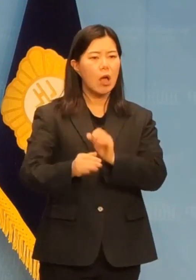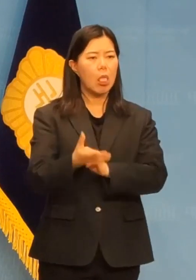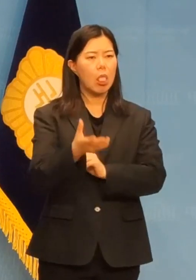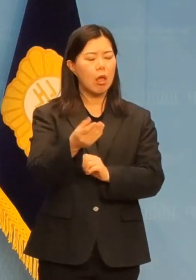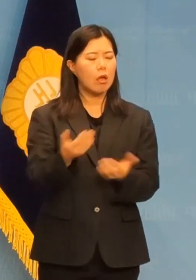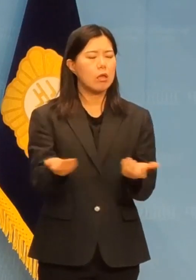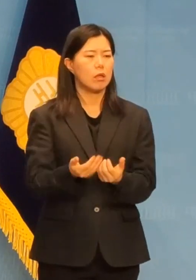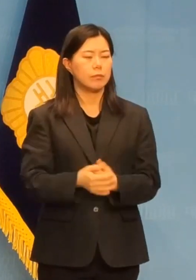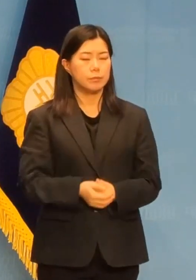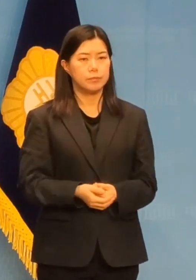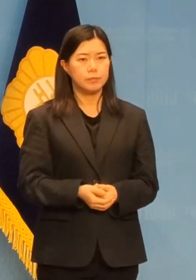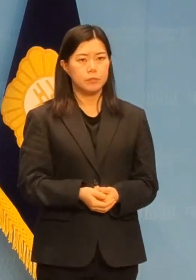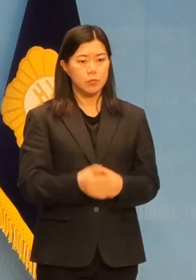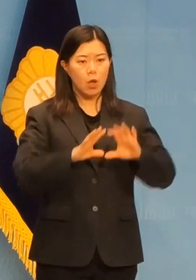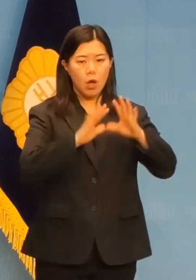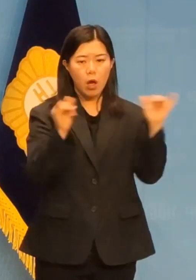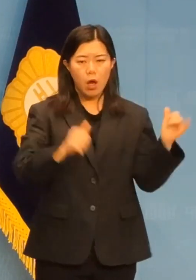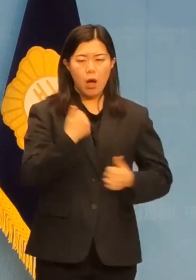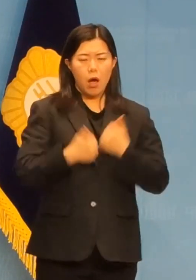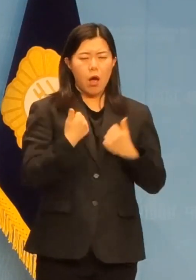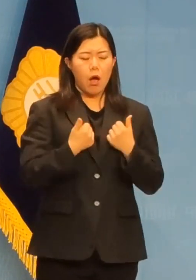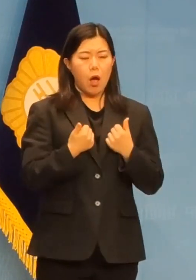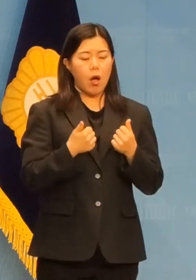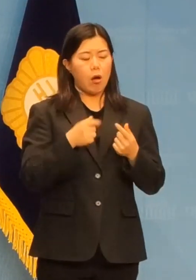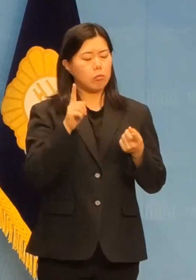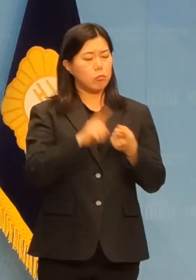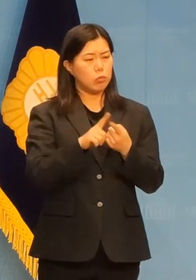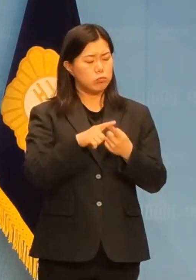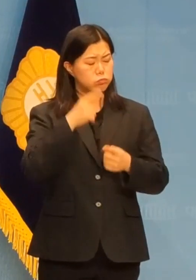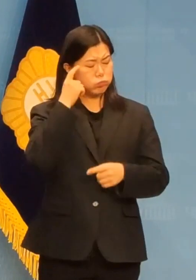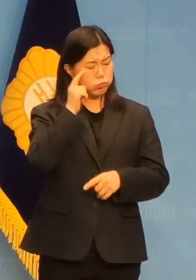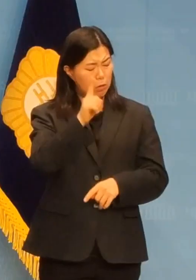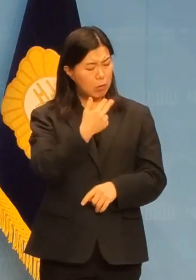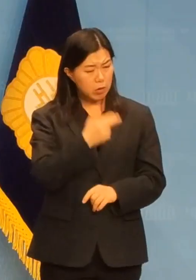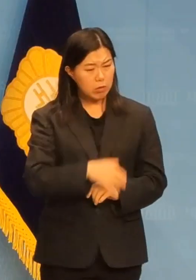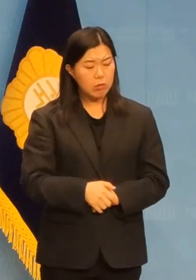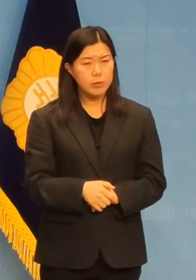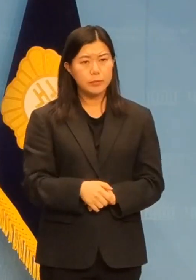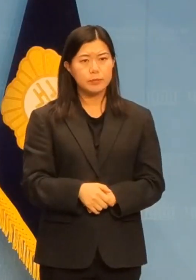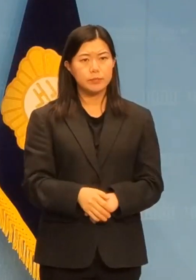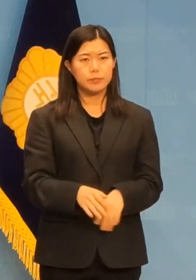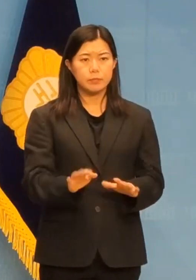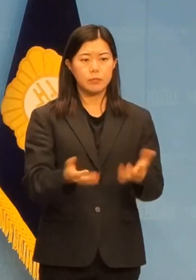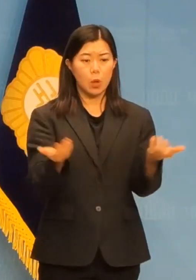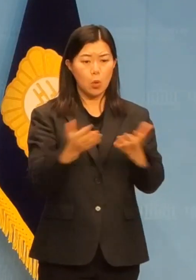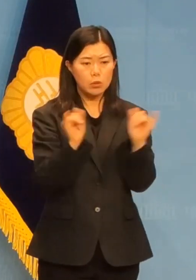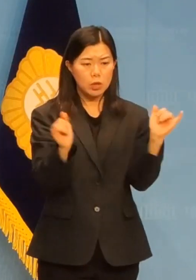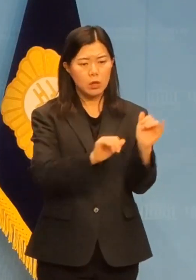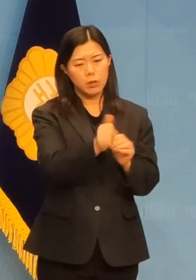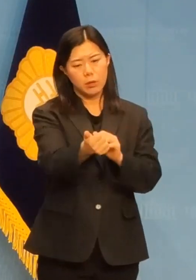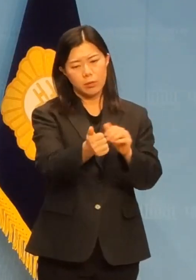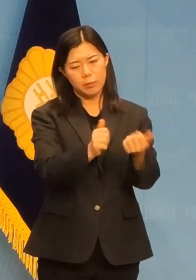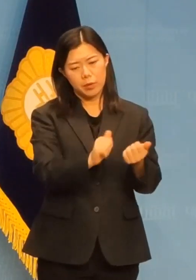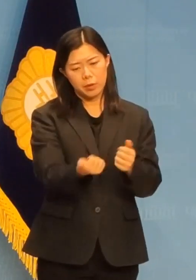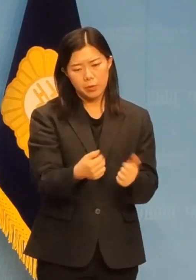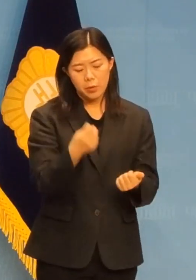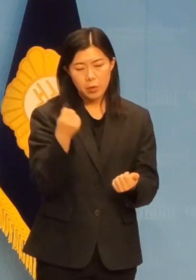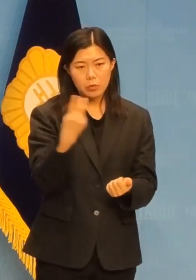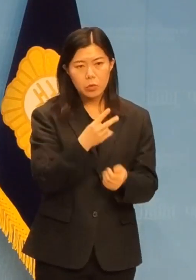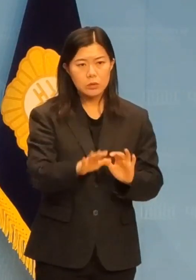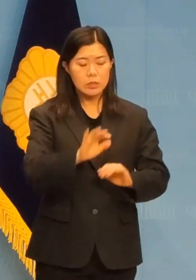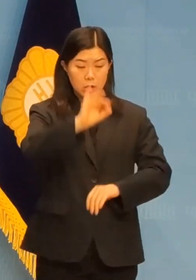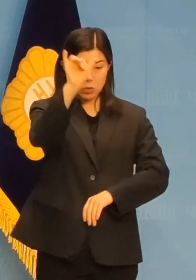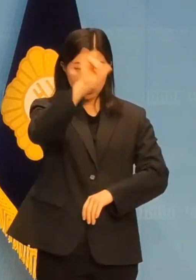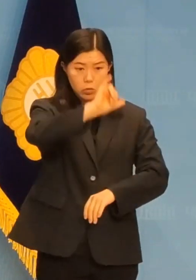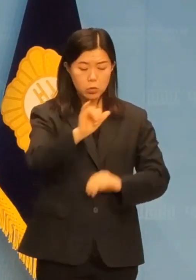업무입니다. 우리 국민들의 분노에는 아랑곳도 없습니다. 잇따른 노동자들의 죽음에 이어서 사실상